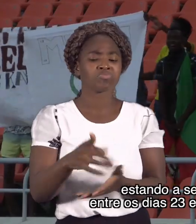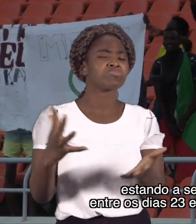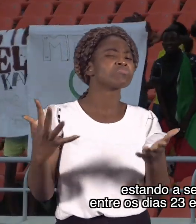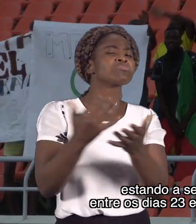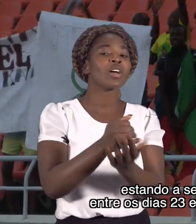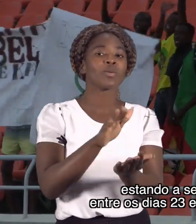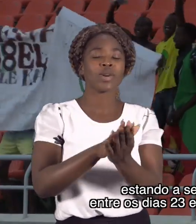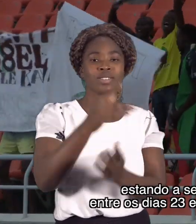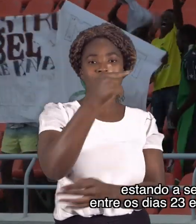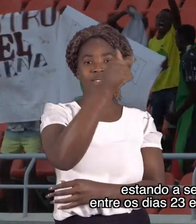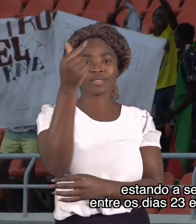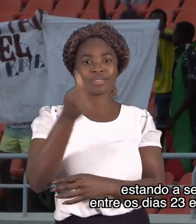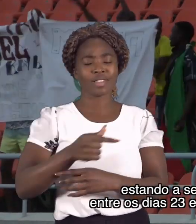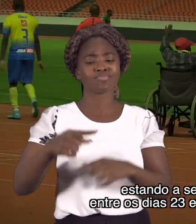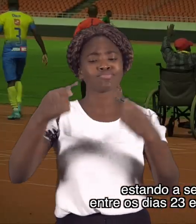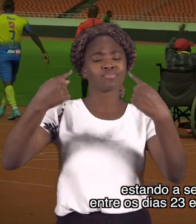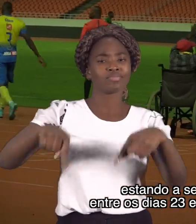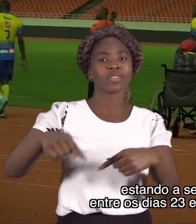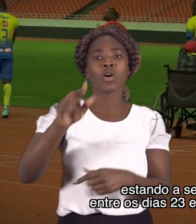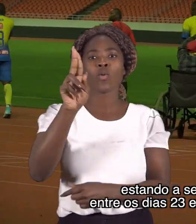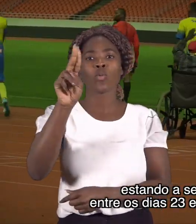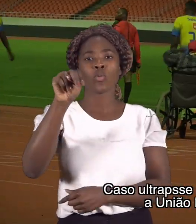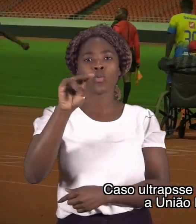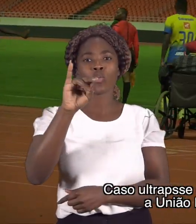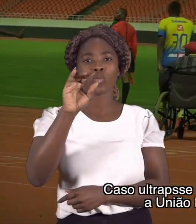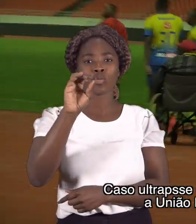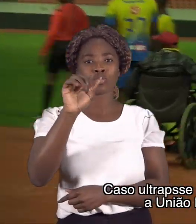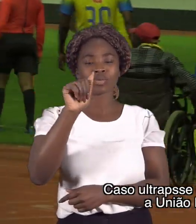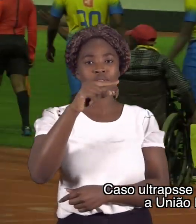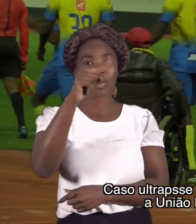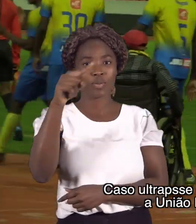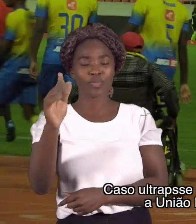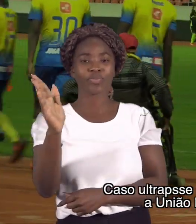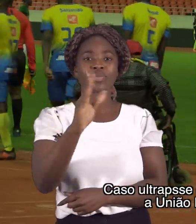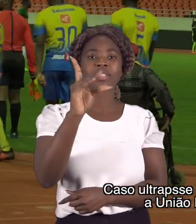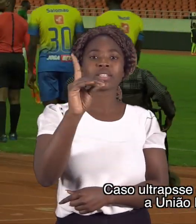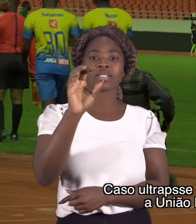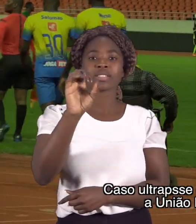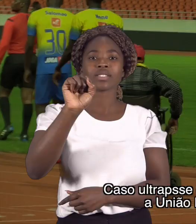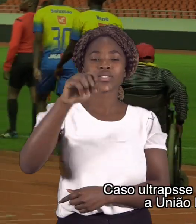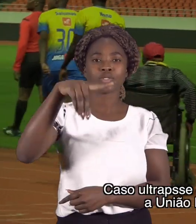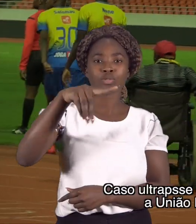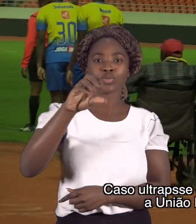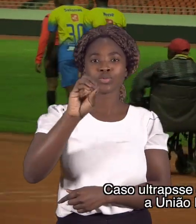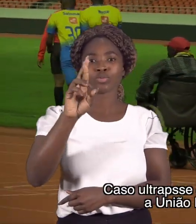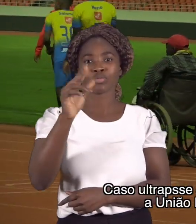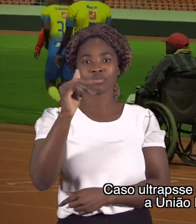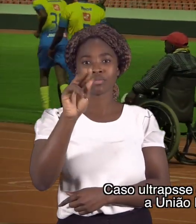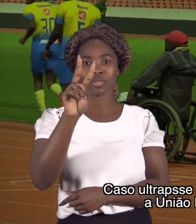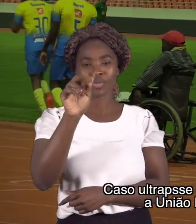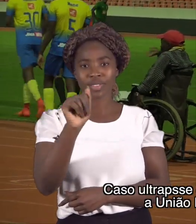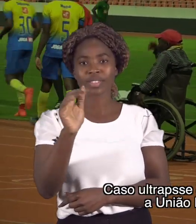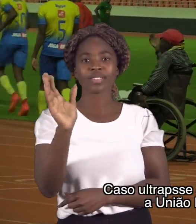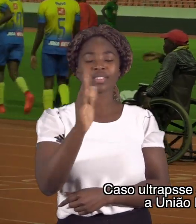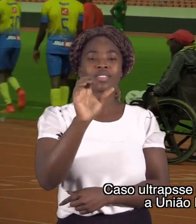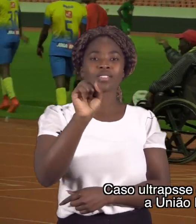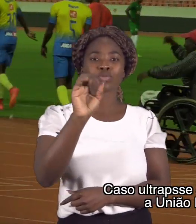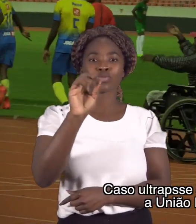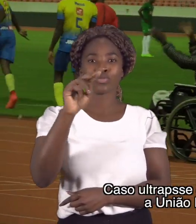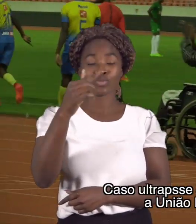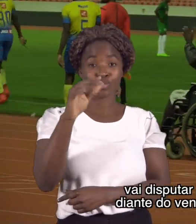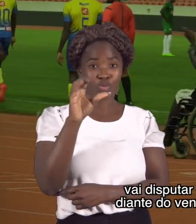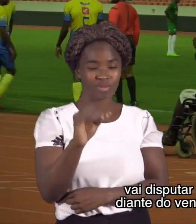23 a 25 do mesmo mês de agosto. Caso ultrapasse o Simba na preliminatória, a União